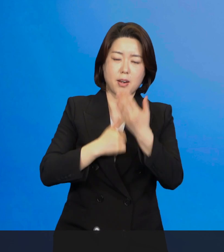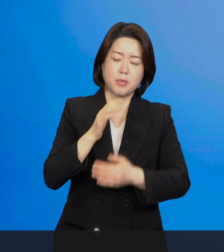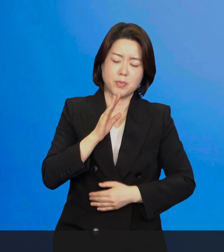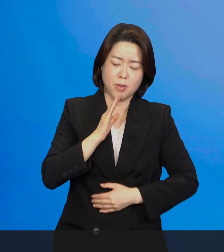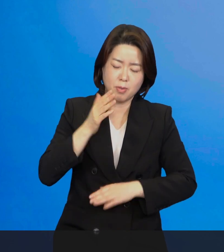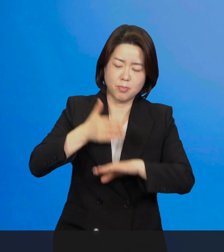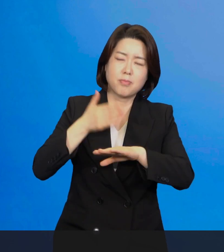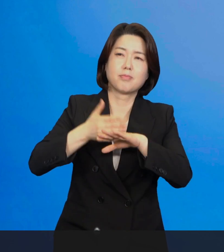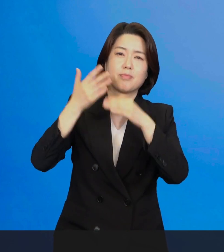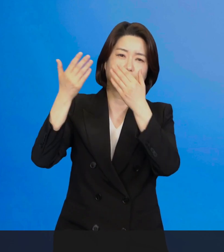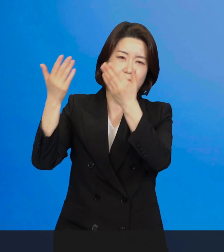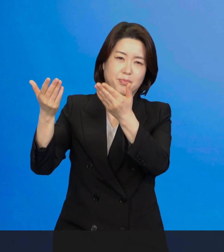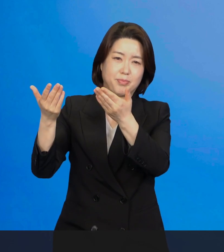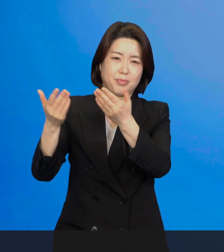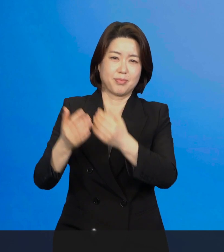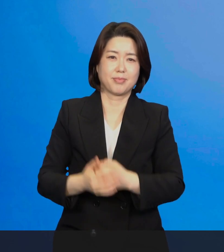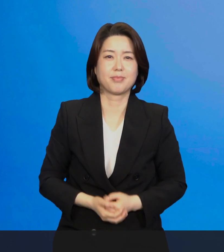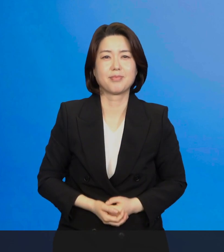감사합니다.